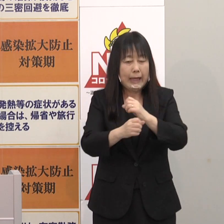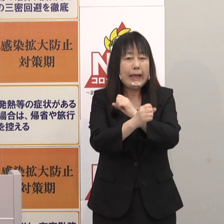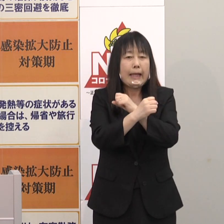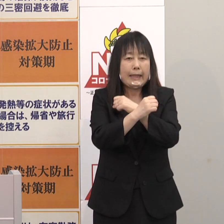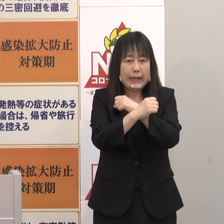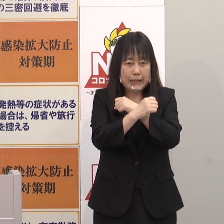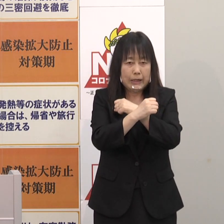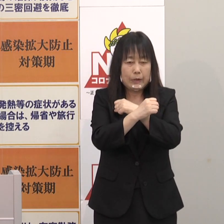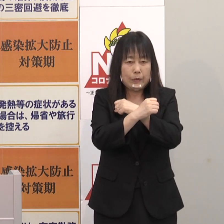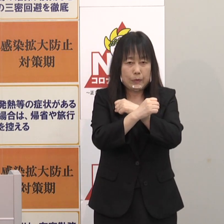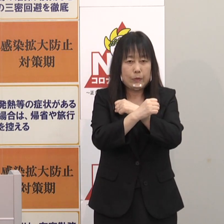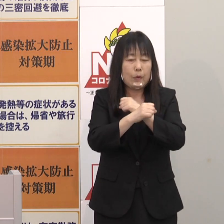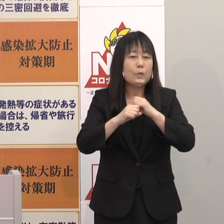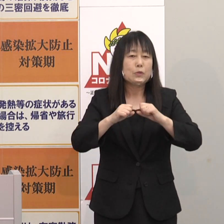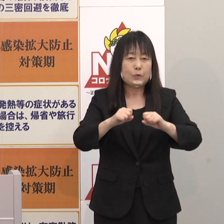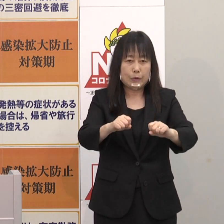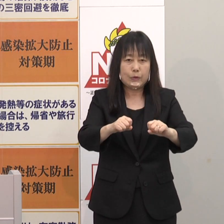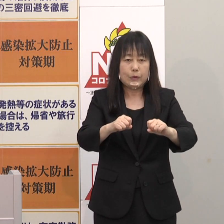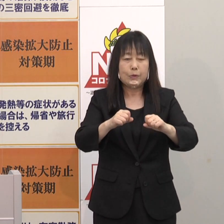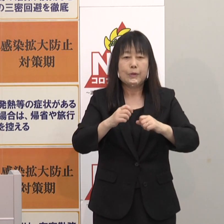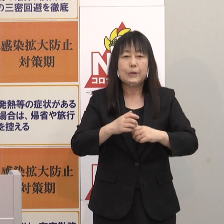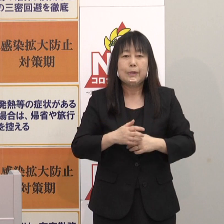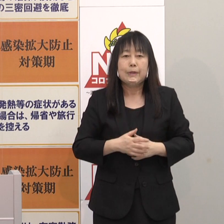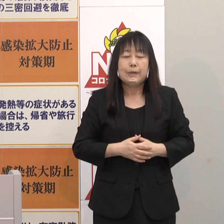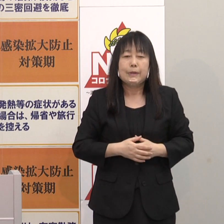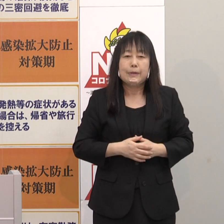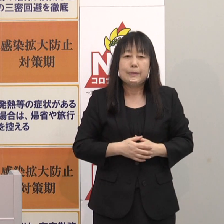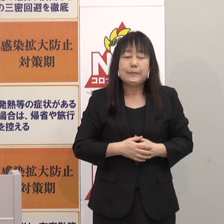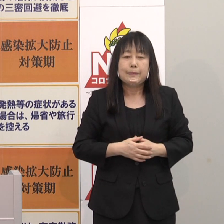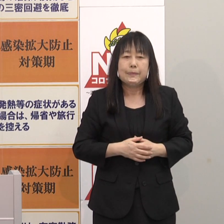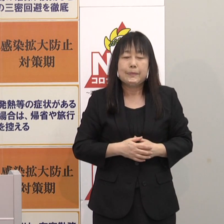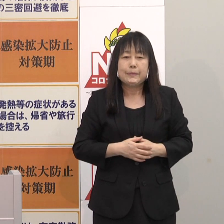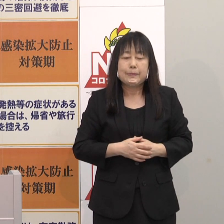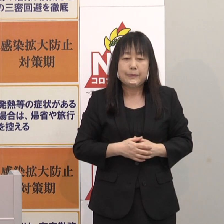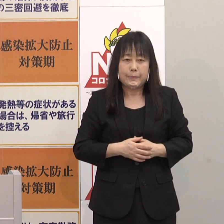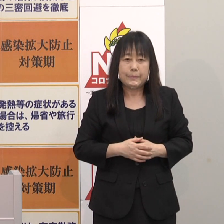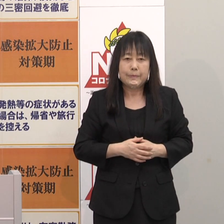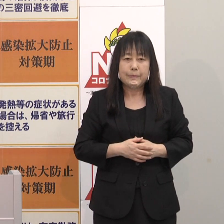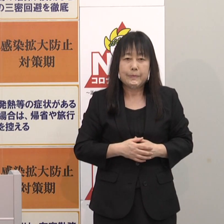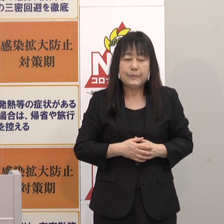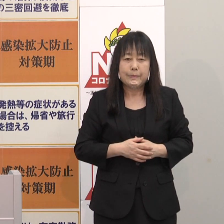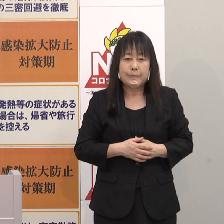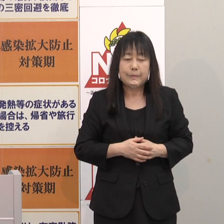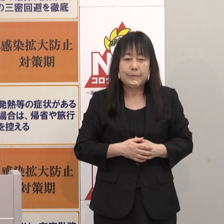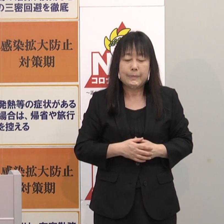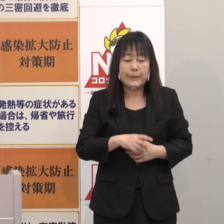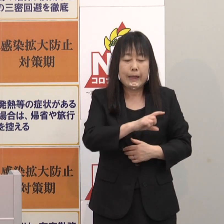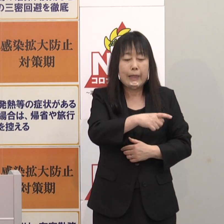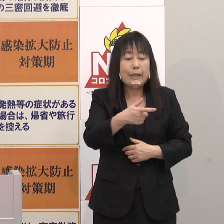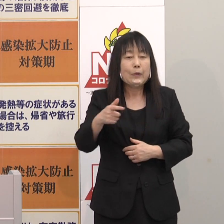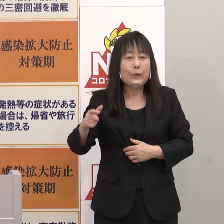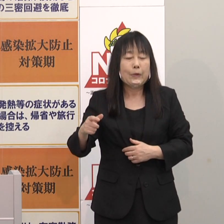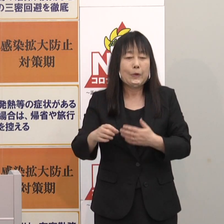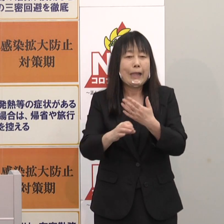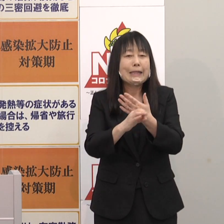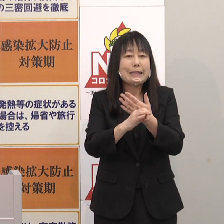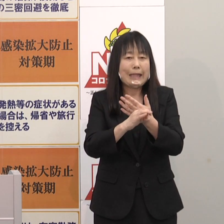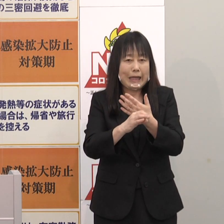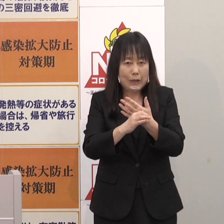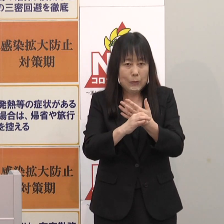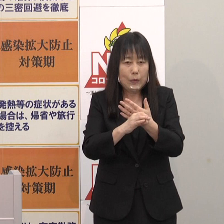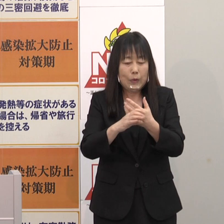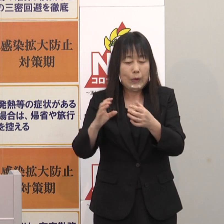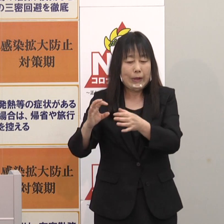さまざまな事例を関係者間で共有して、市町における、